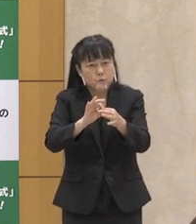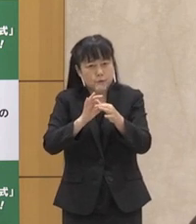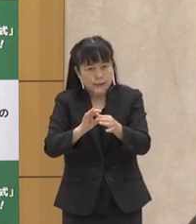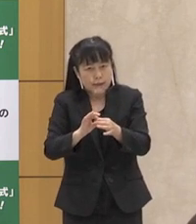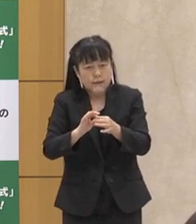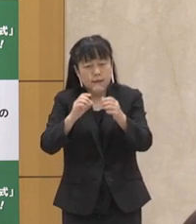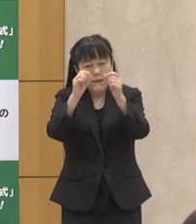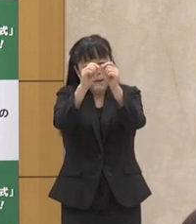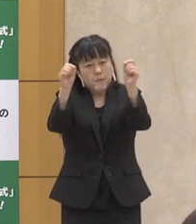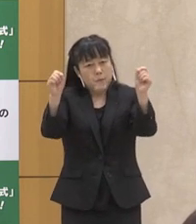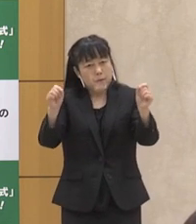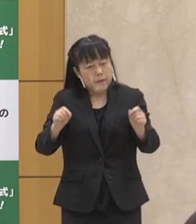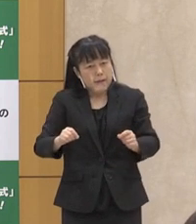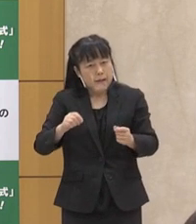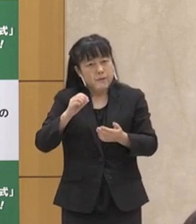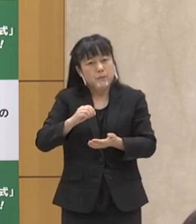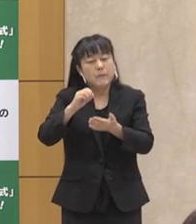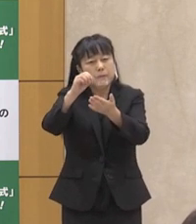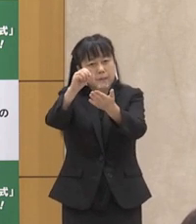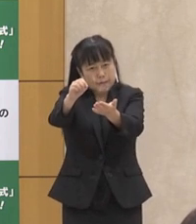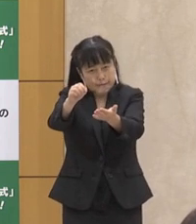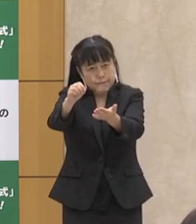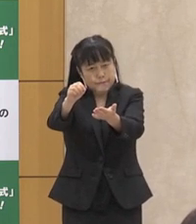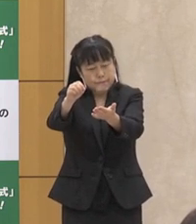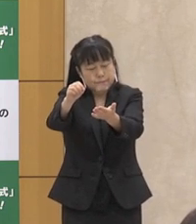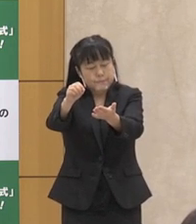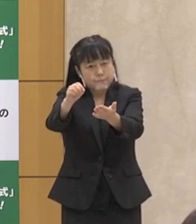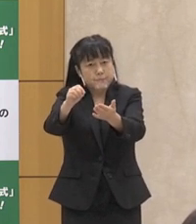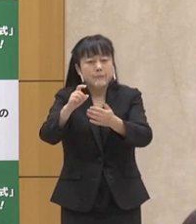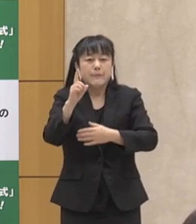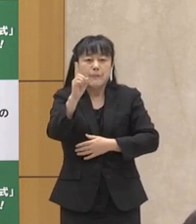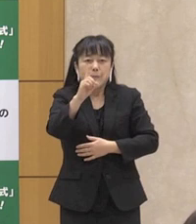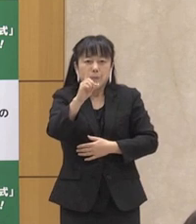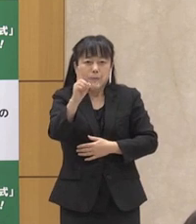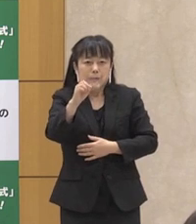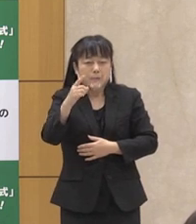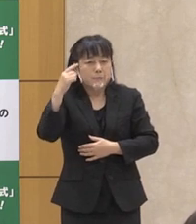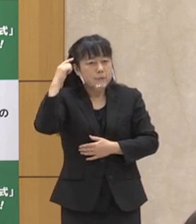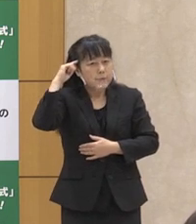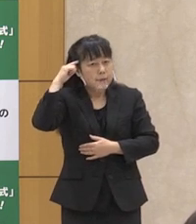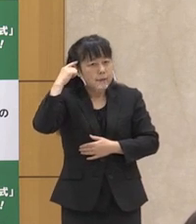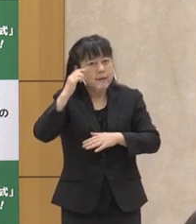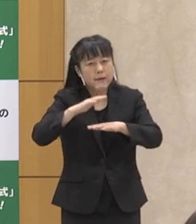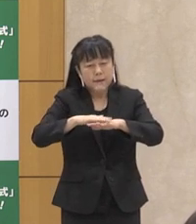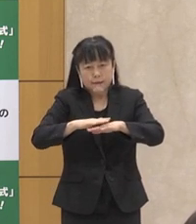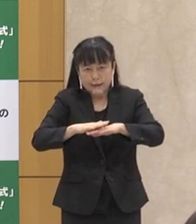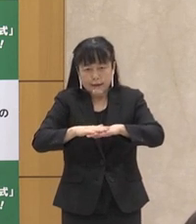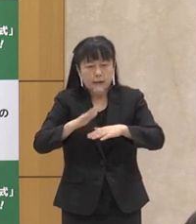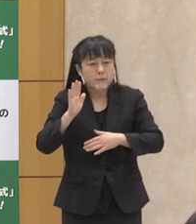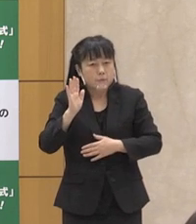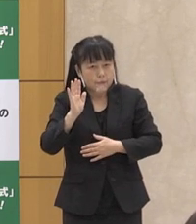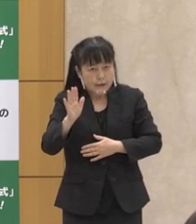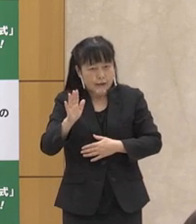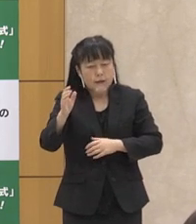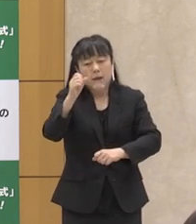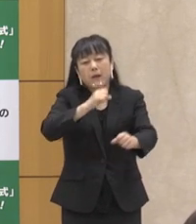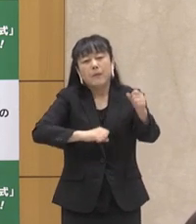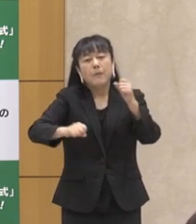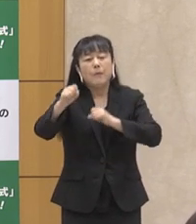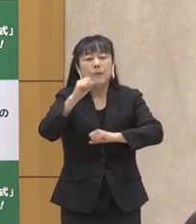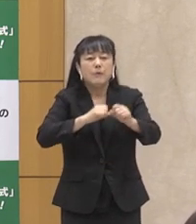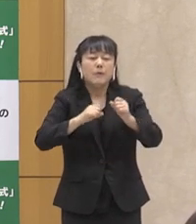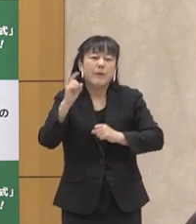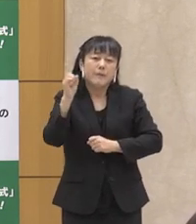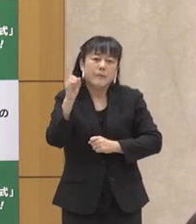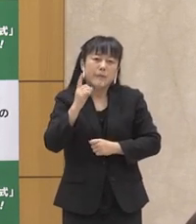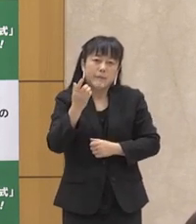そして、どういうことを行うべきか、そうしたことについての理解啓発